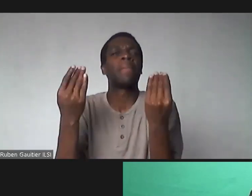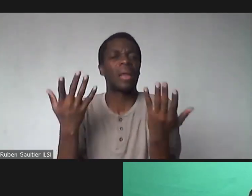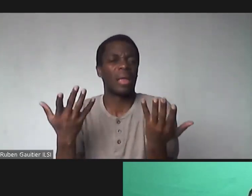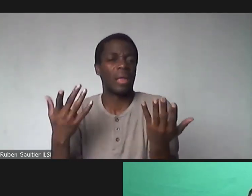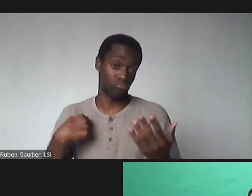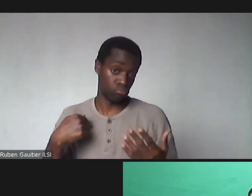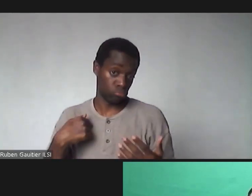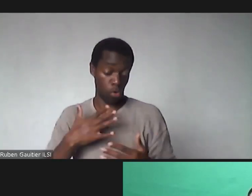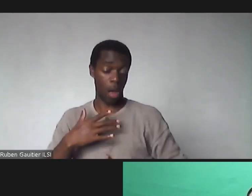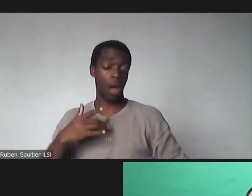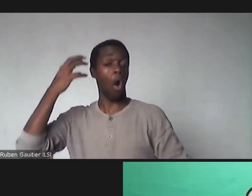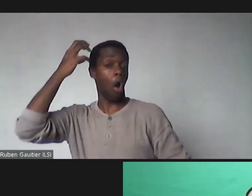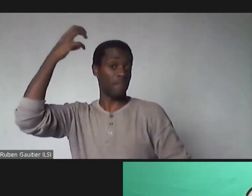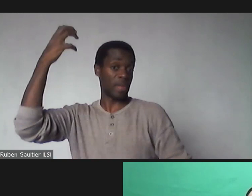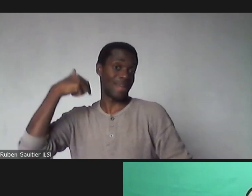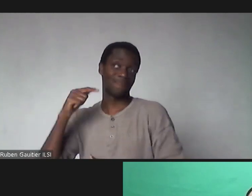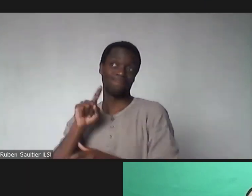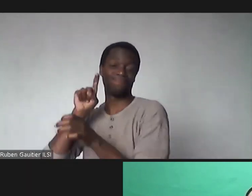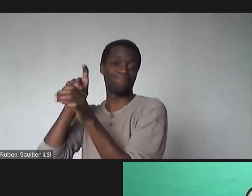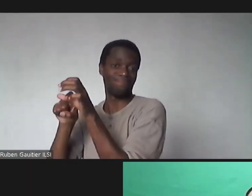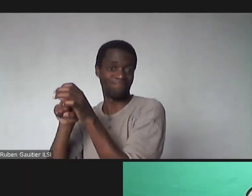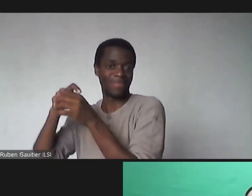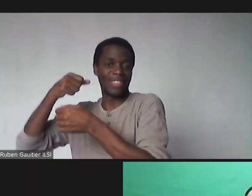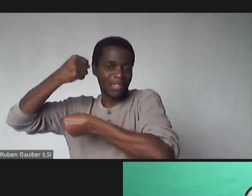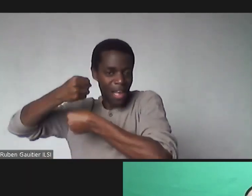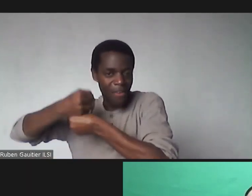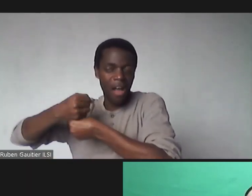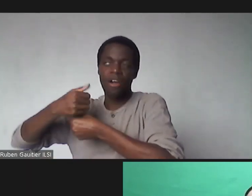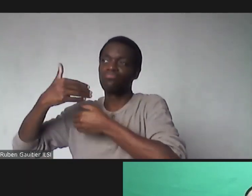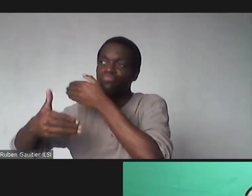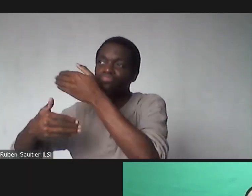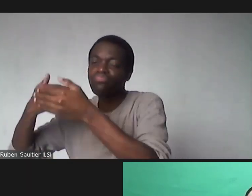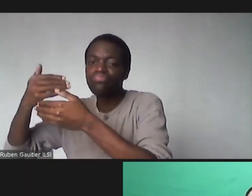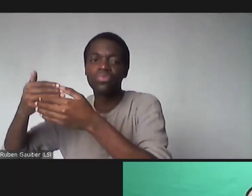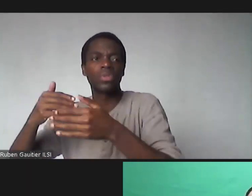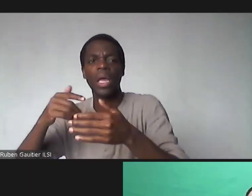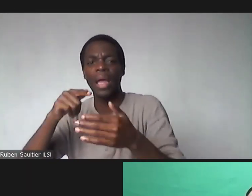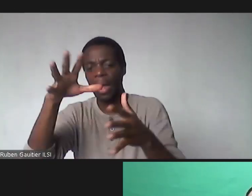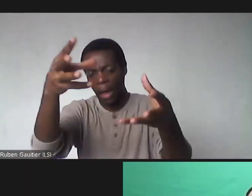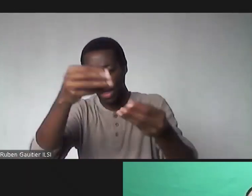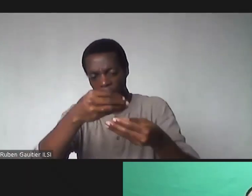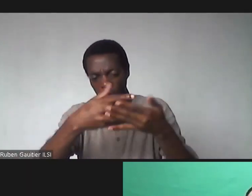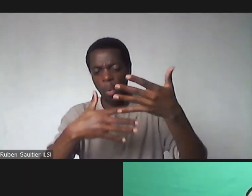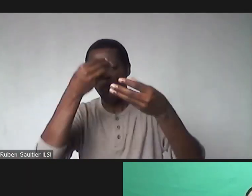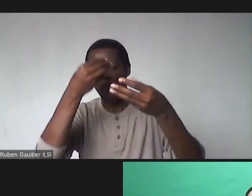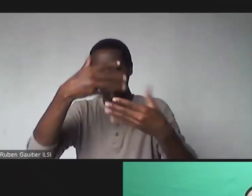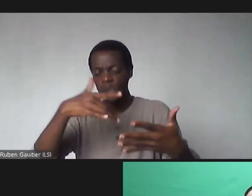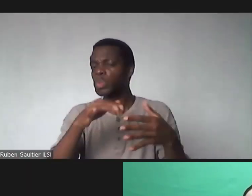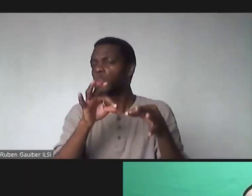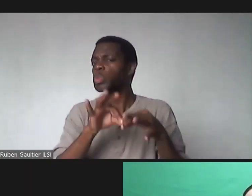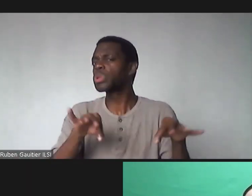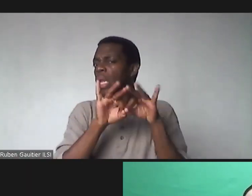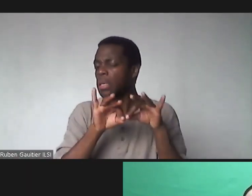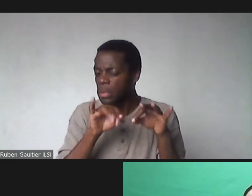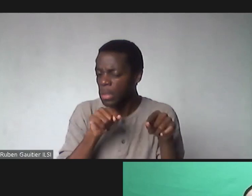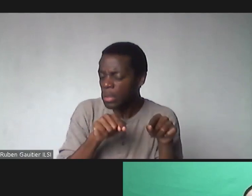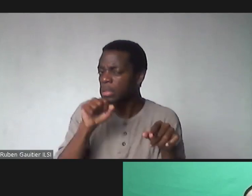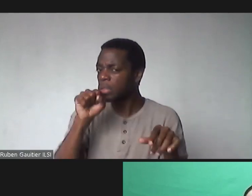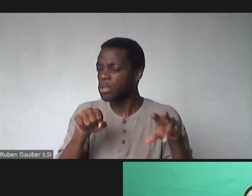super importante de fazer sempre, para quem estou trabalhando, né? O que estou fazendo também. E